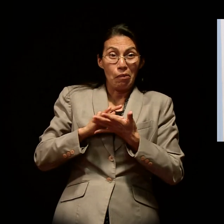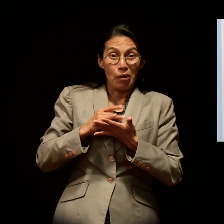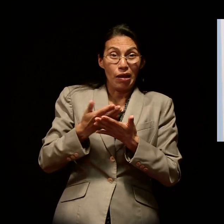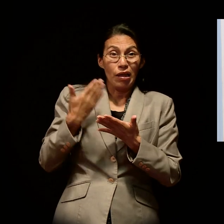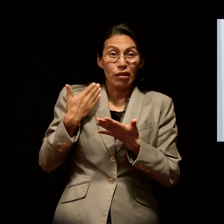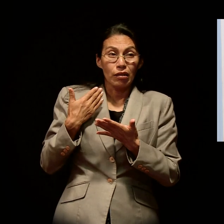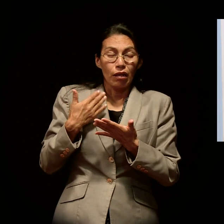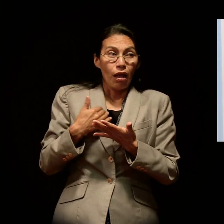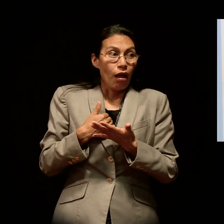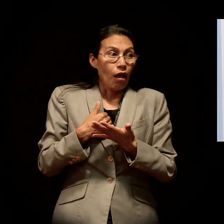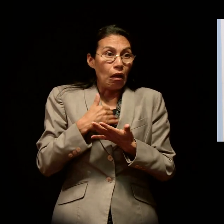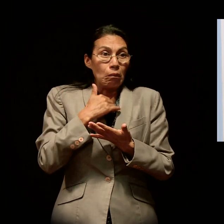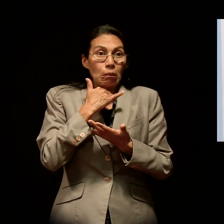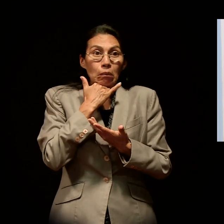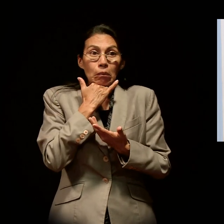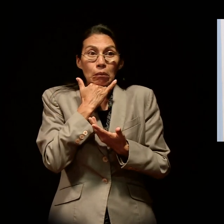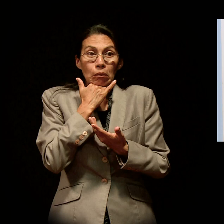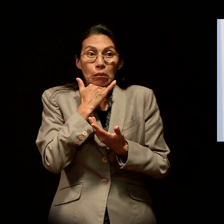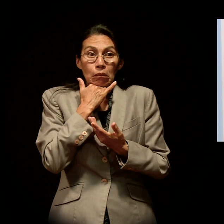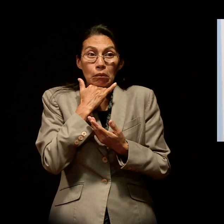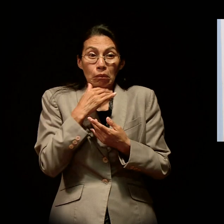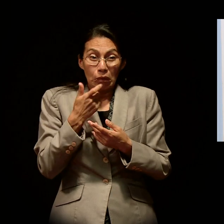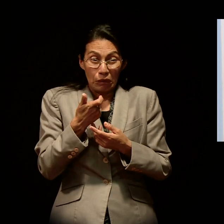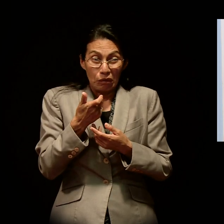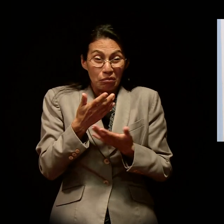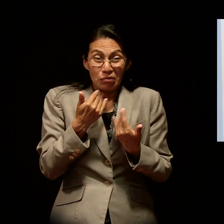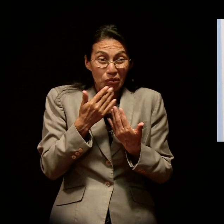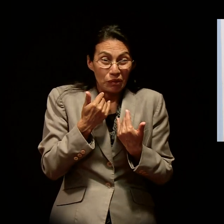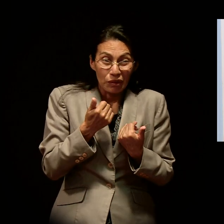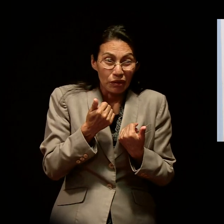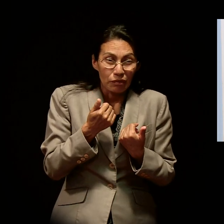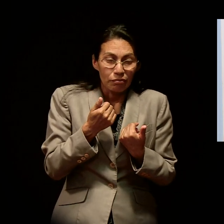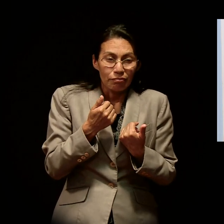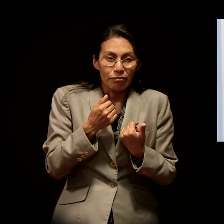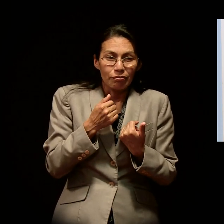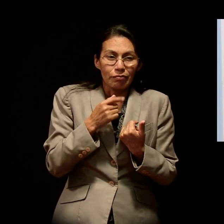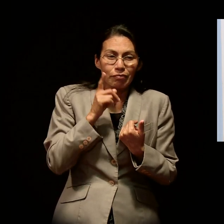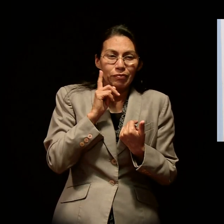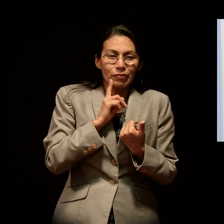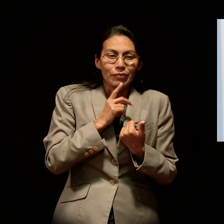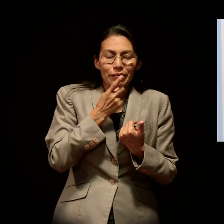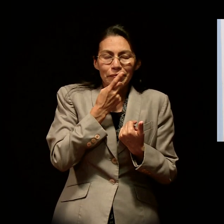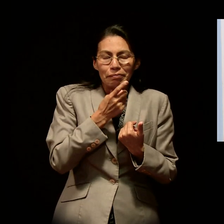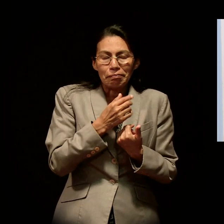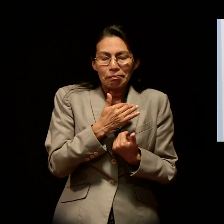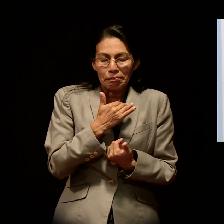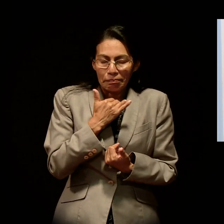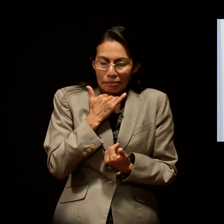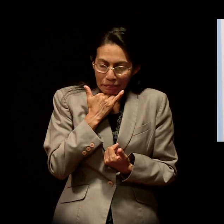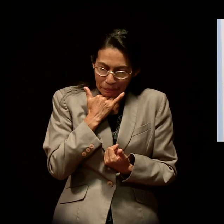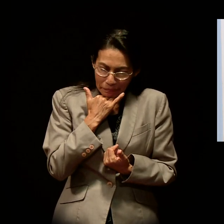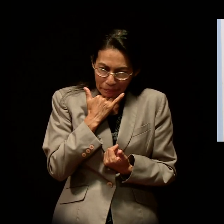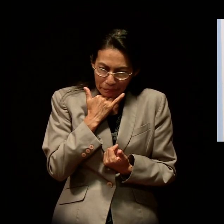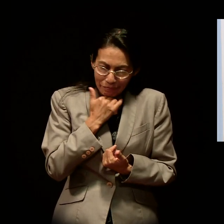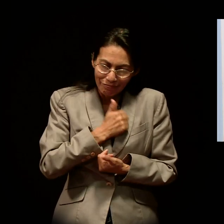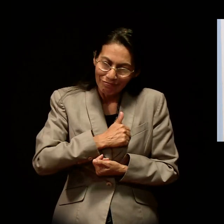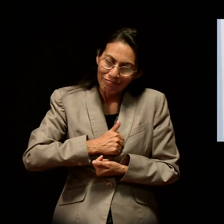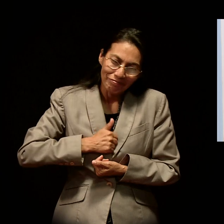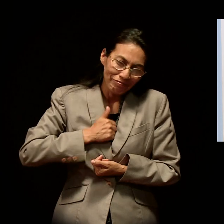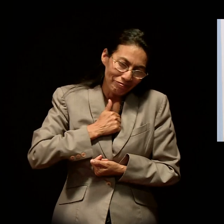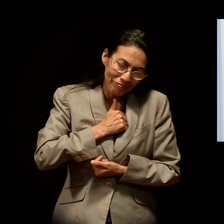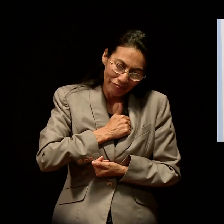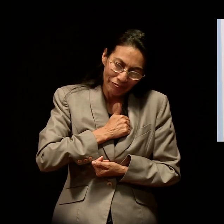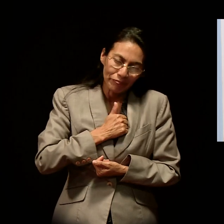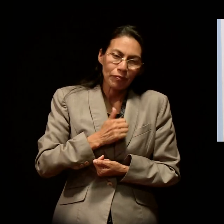me habían dado antes y le dije no estamos preparados para eso y dijo ella lamento mucho lamento